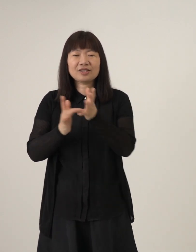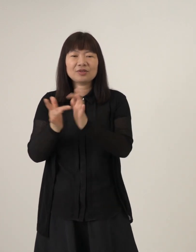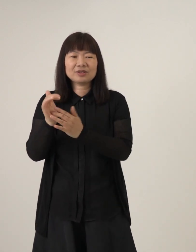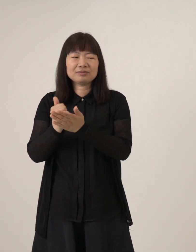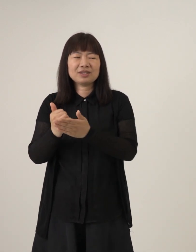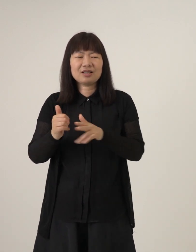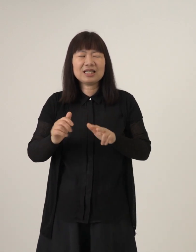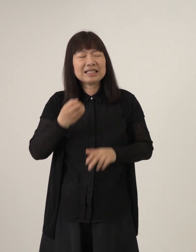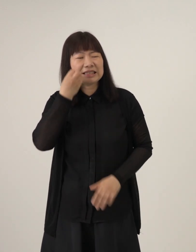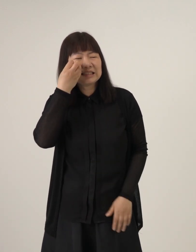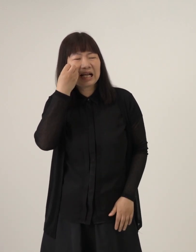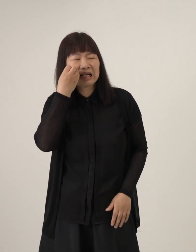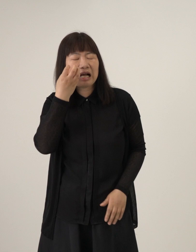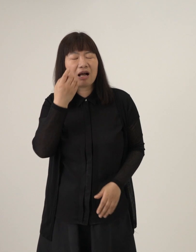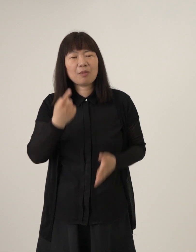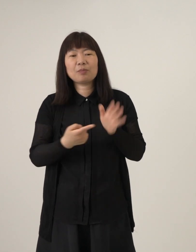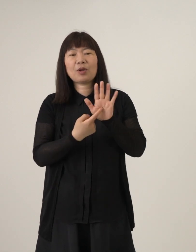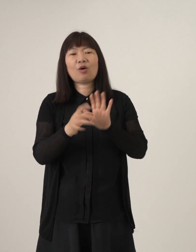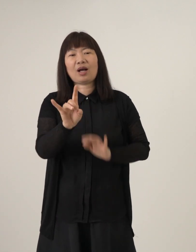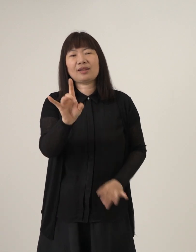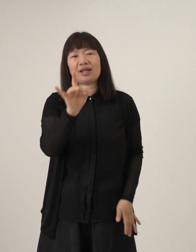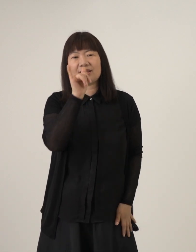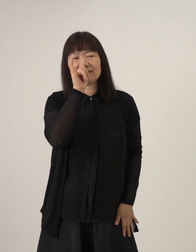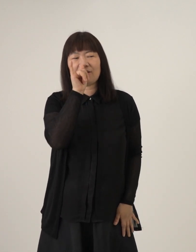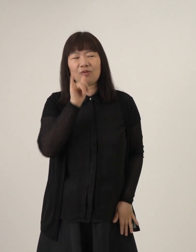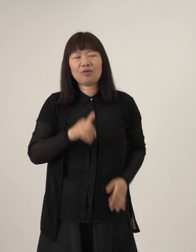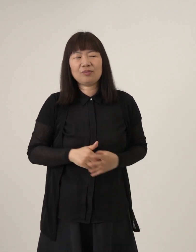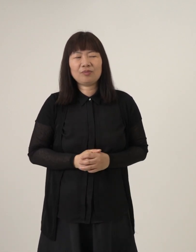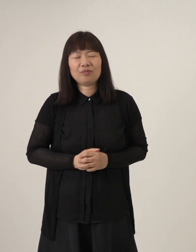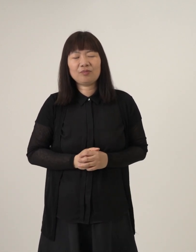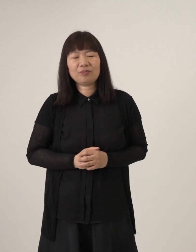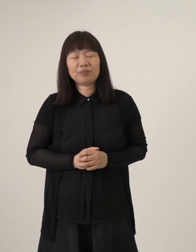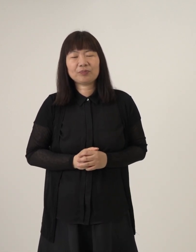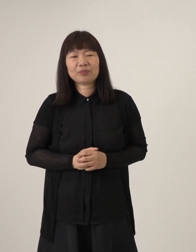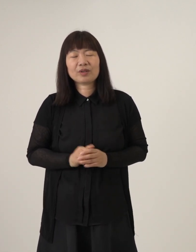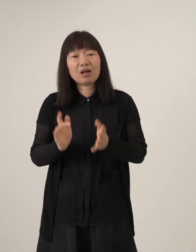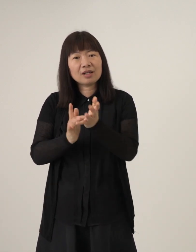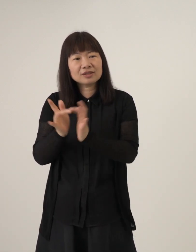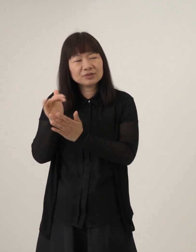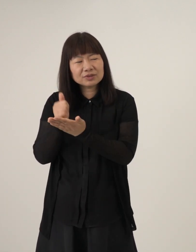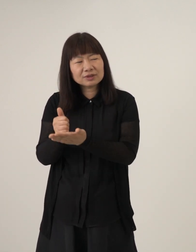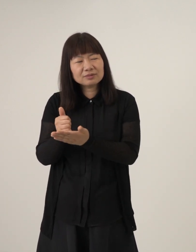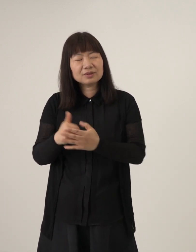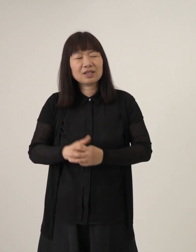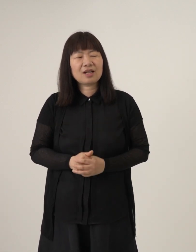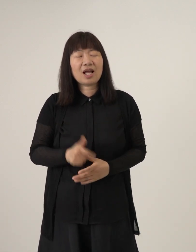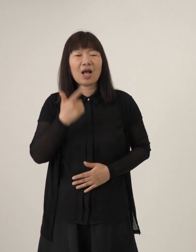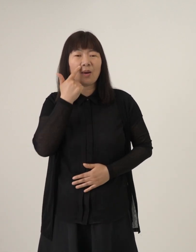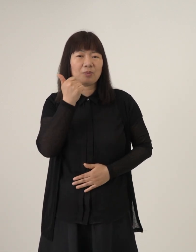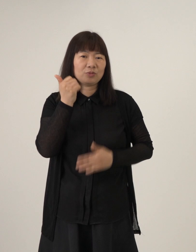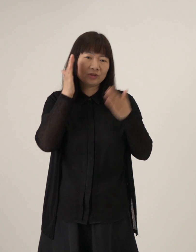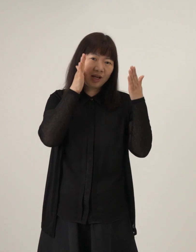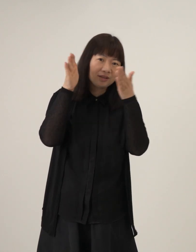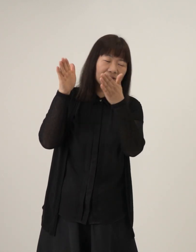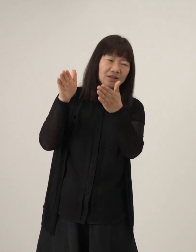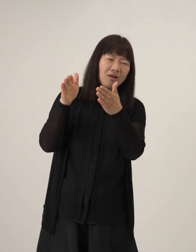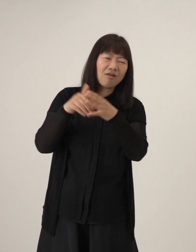예수님이 여기서 이상한 표현이 하나 있어요. 어디에도 예수님이 아버지를